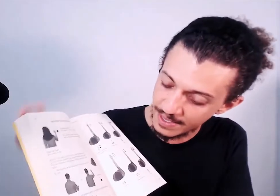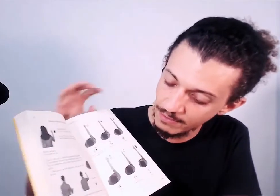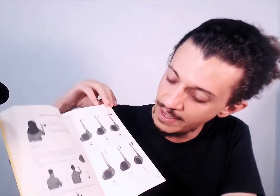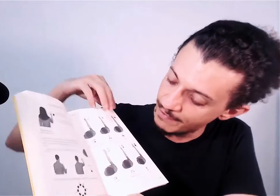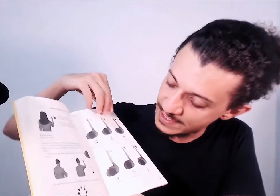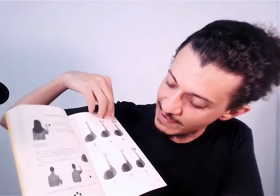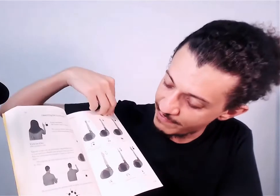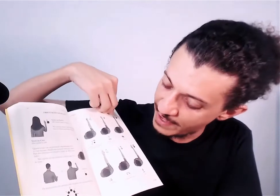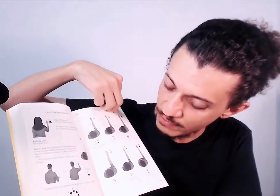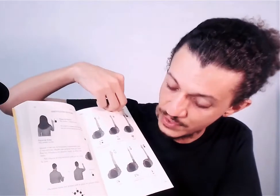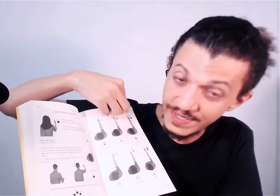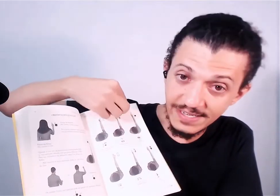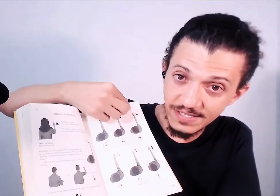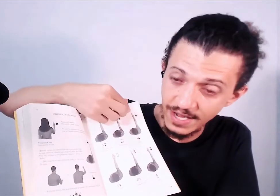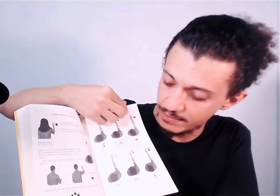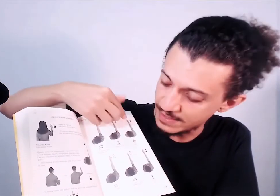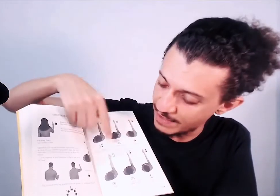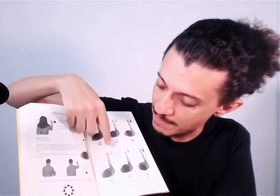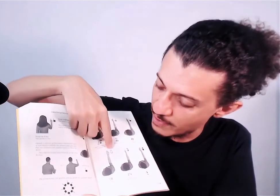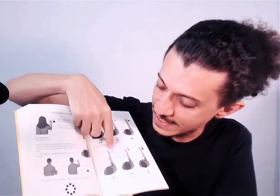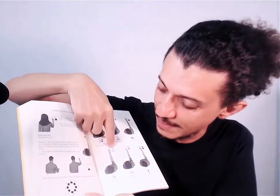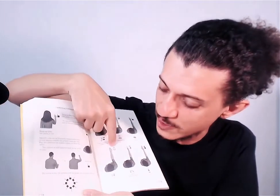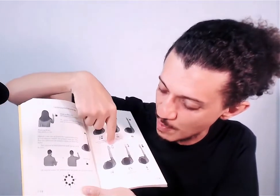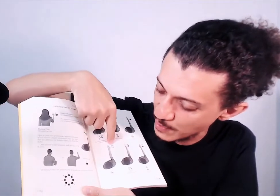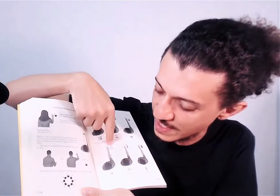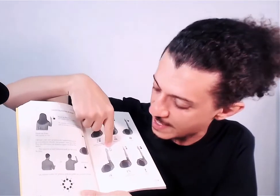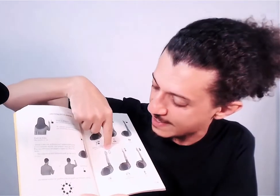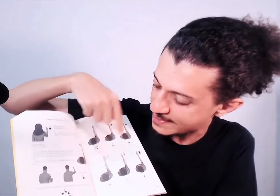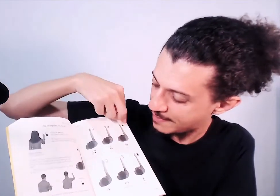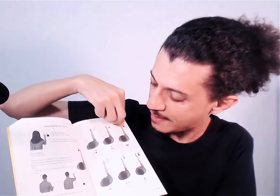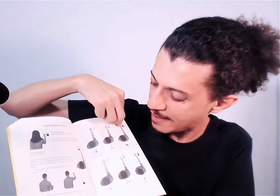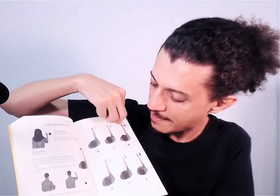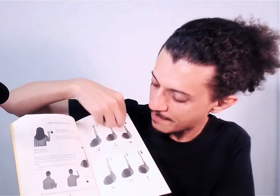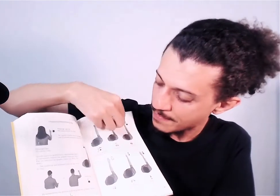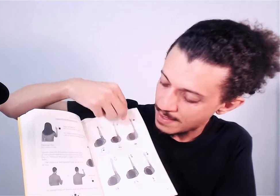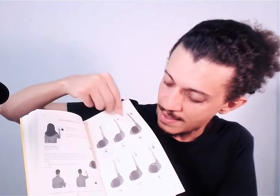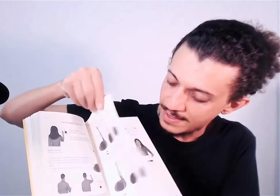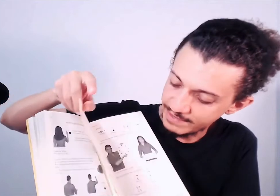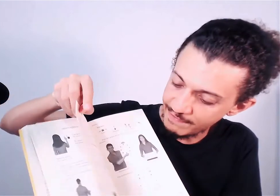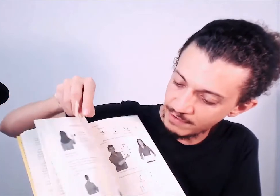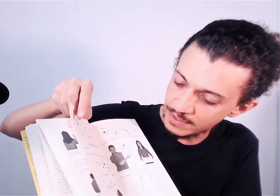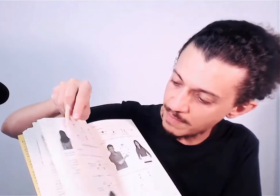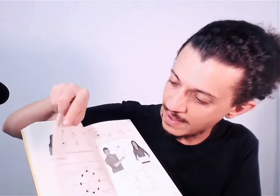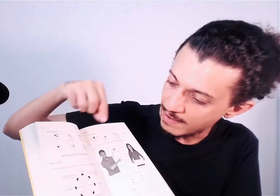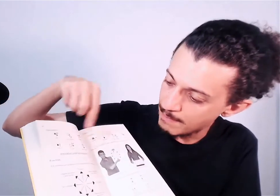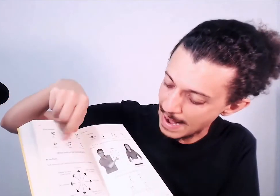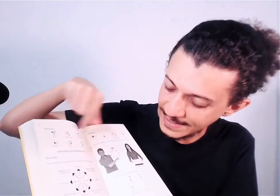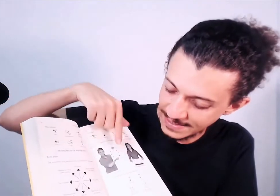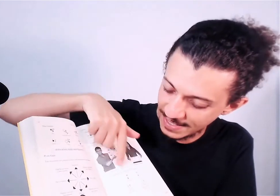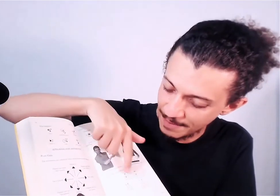no livro, você vai vendo os sinais escritos, tá vendo a mão exatamente como eu mostrei antes, né? Você vai vendo também mais